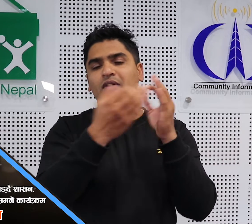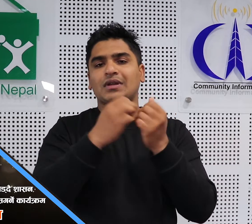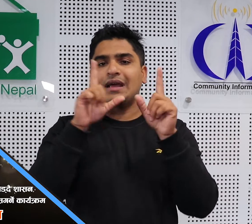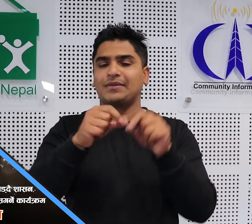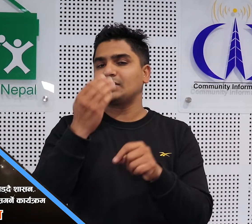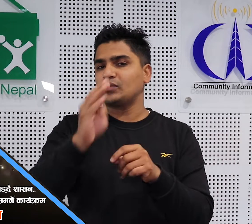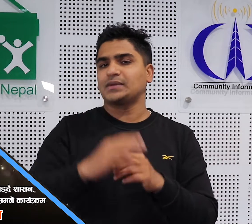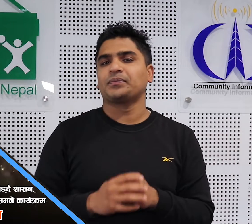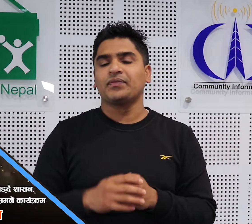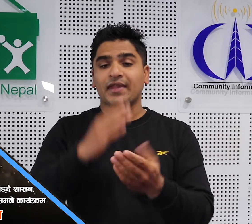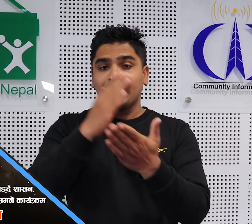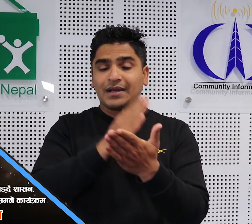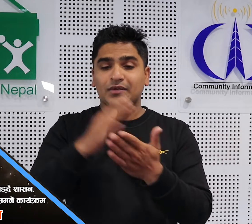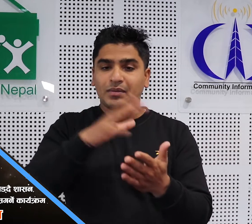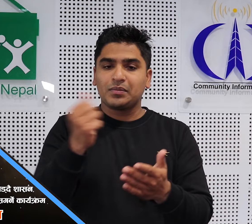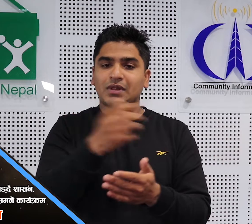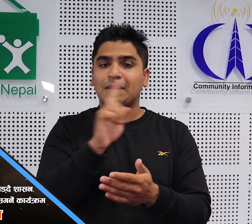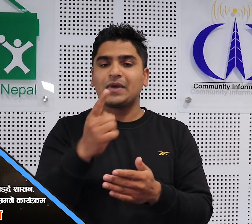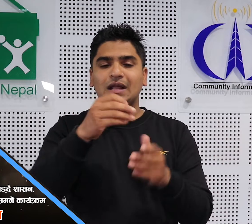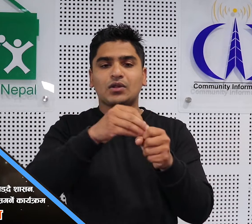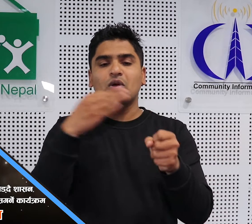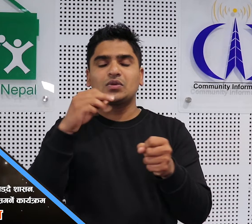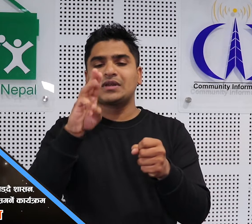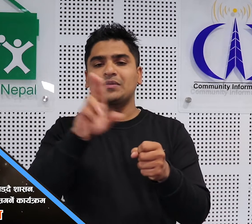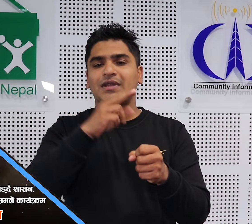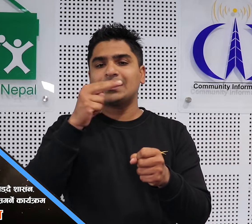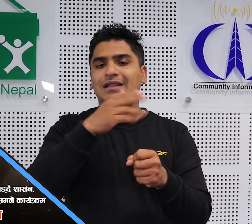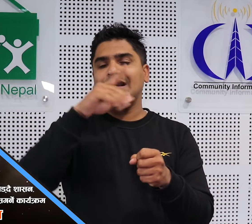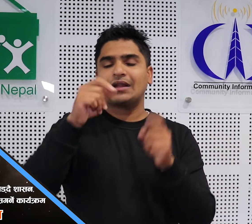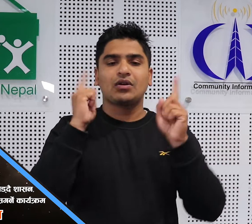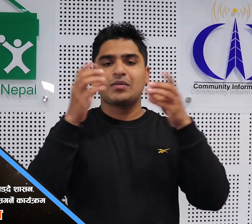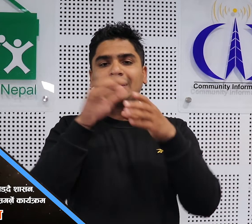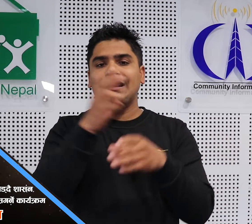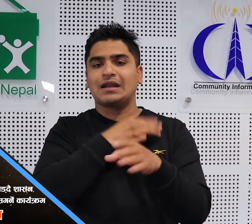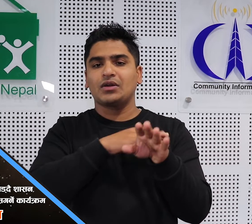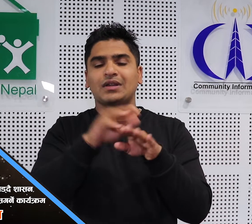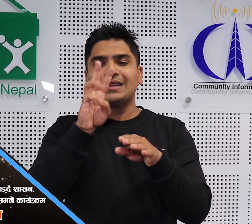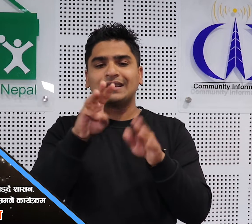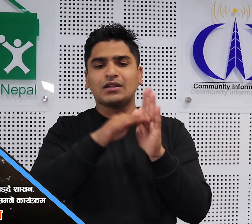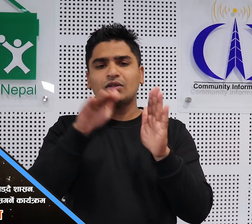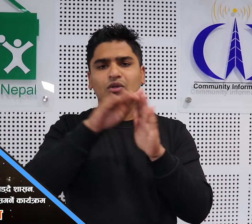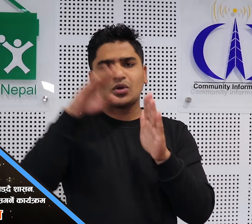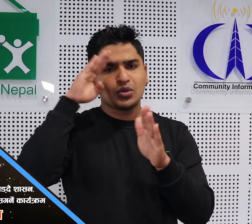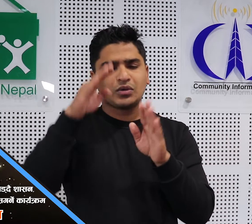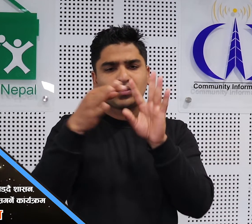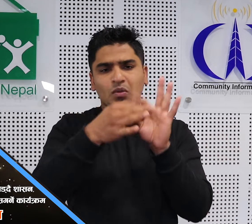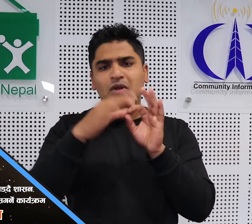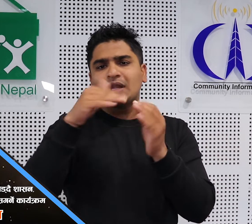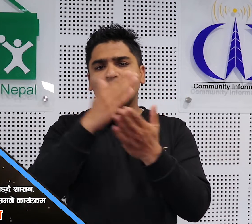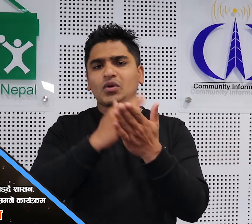हुन्छ। कार्यक्रममा सबैभन्दा पहिला धनुषाको मिथिला नगरपालिकाका नागरिकले तीन तहका सरकार बीचको समन्वयलाई कसरी बुझेका